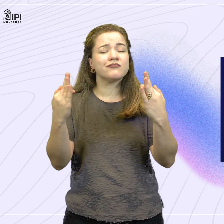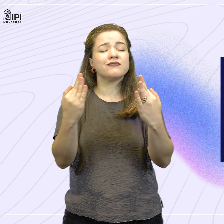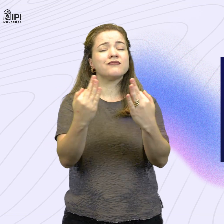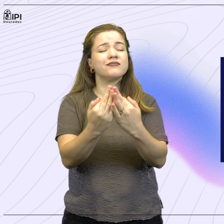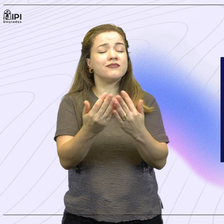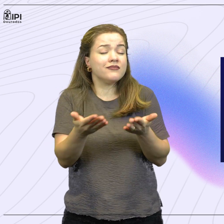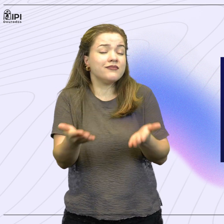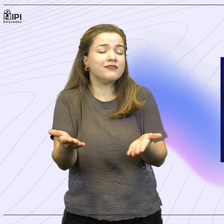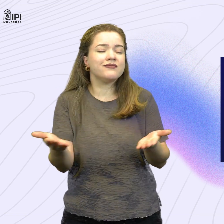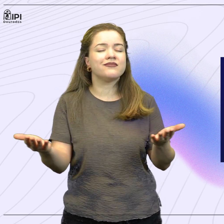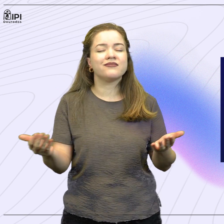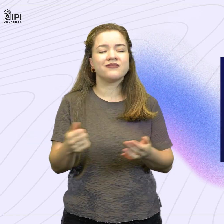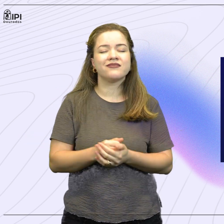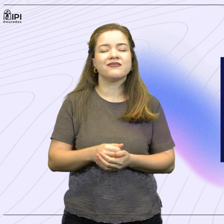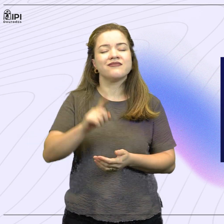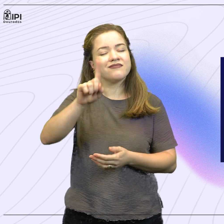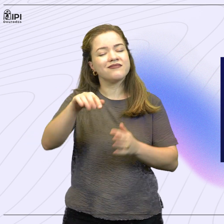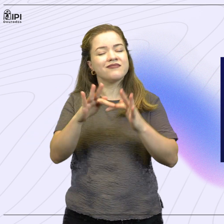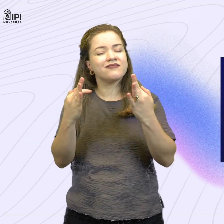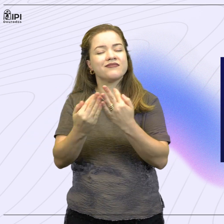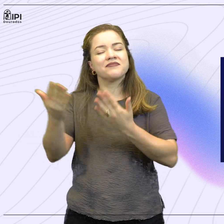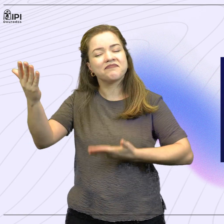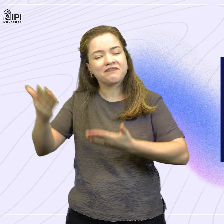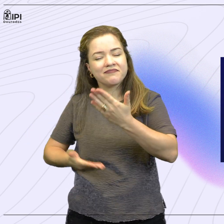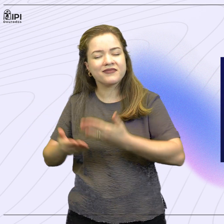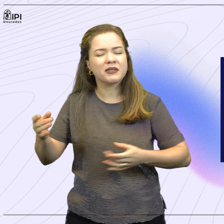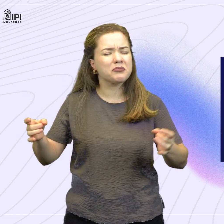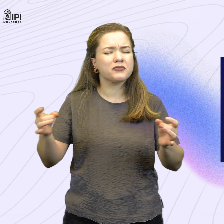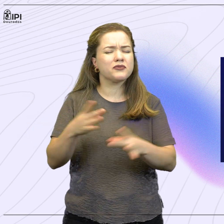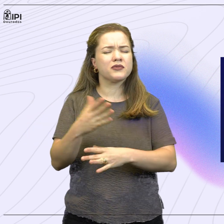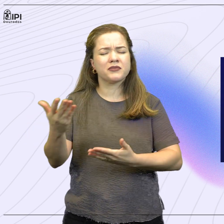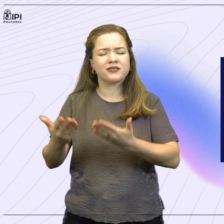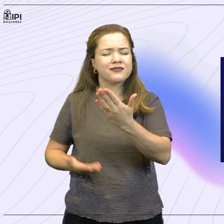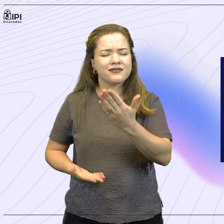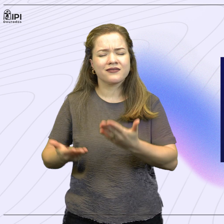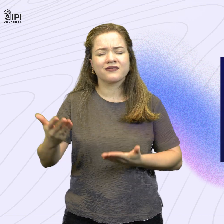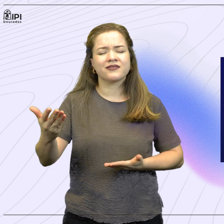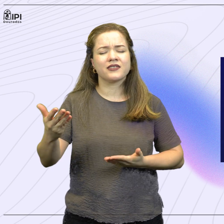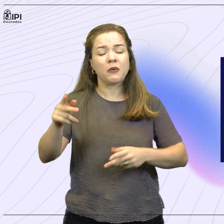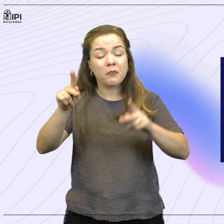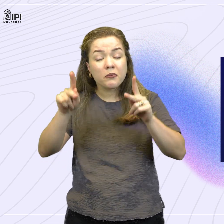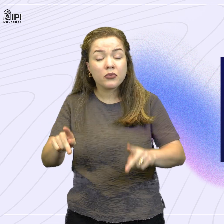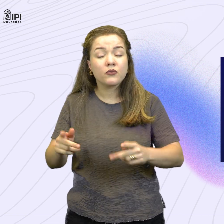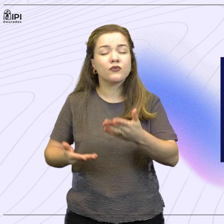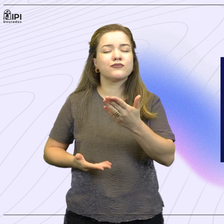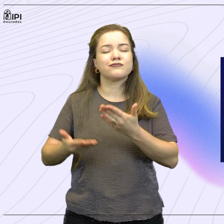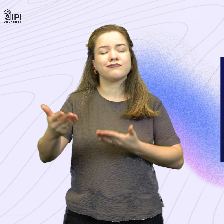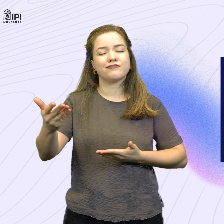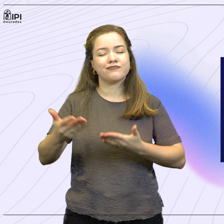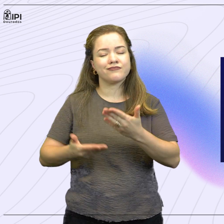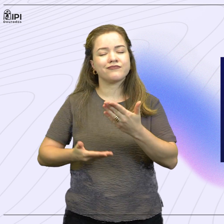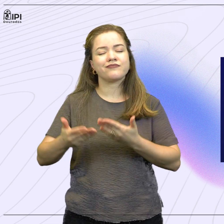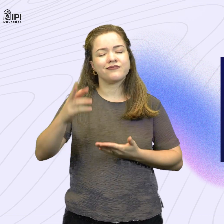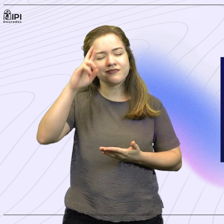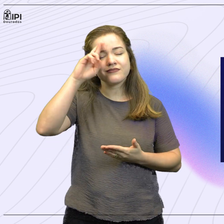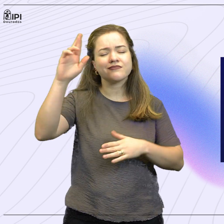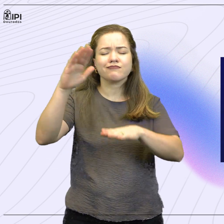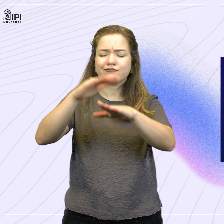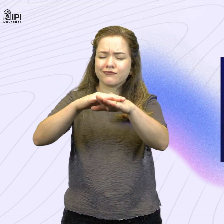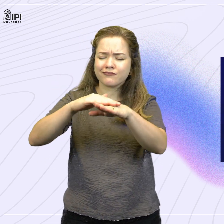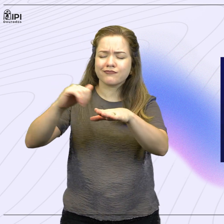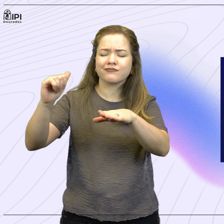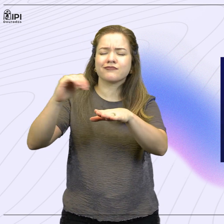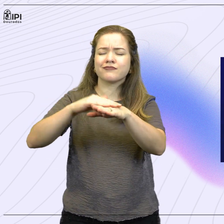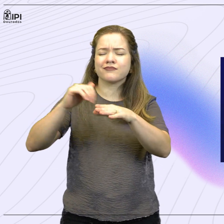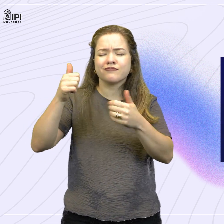família é uma família que serve, é uma família que está pronta para servir, é um povo servidor, um povo que o Senhor tem chamado, Deus,